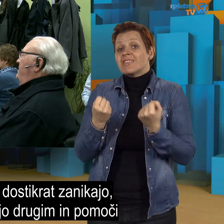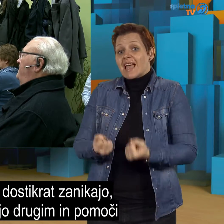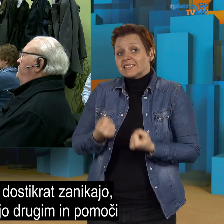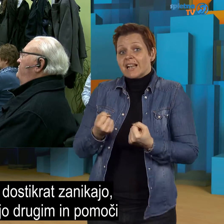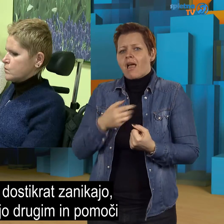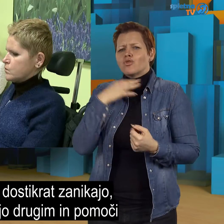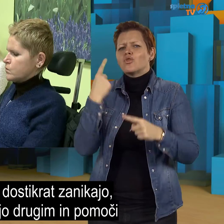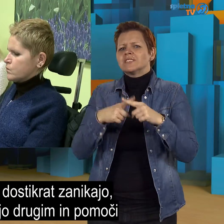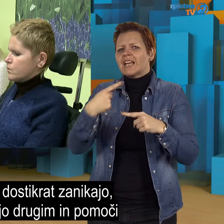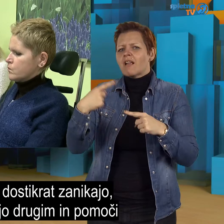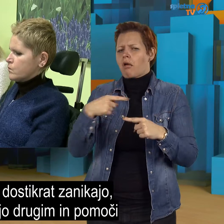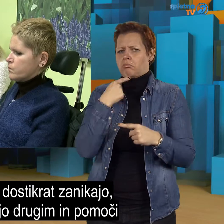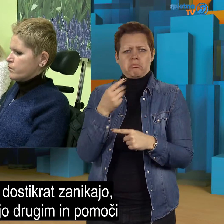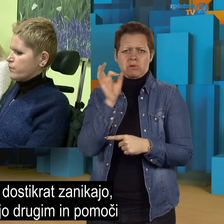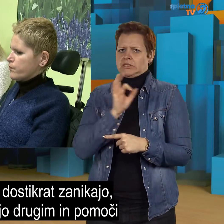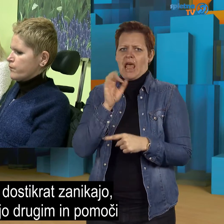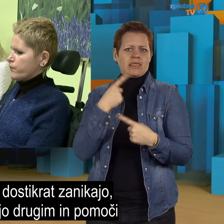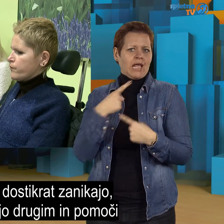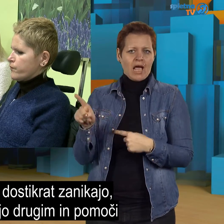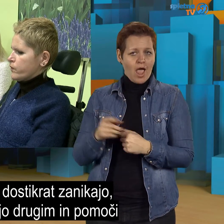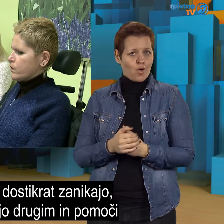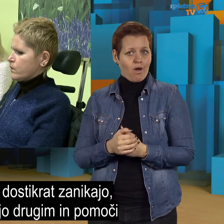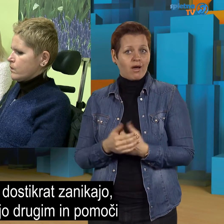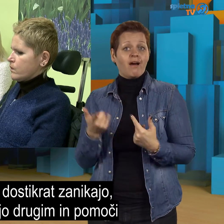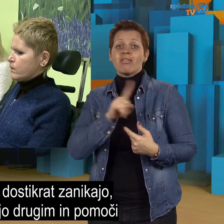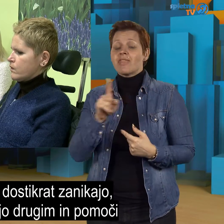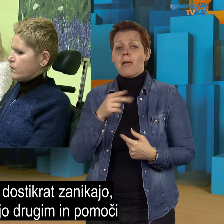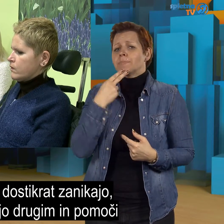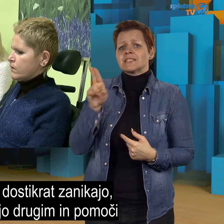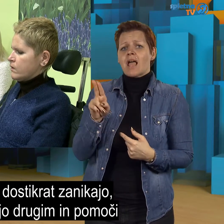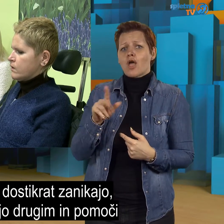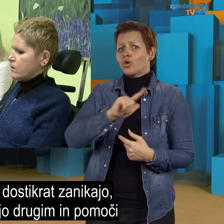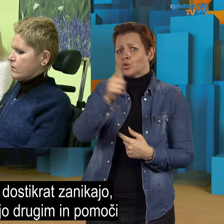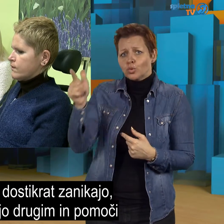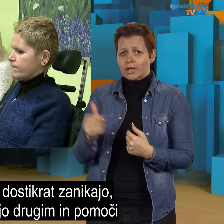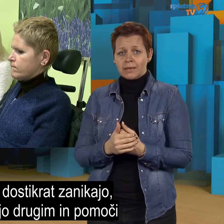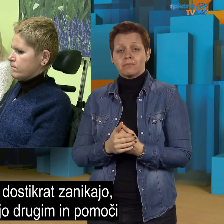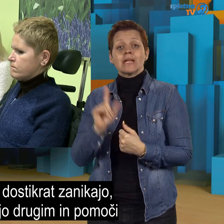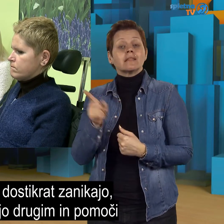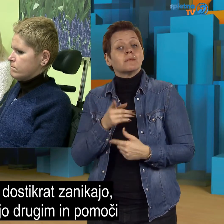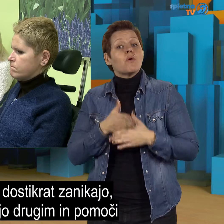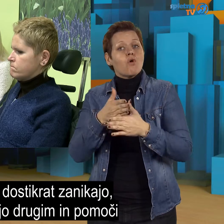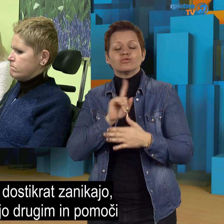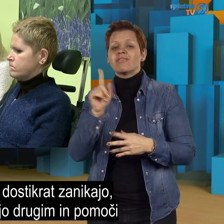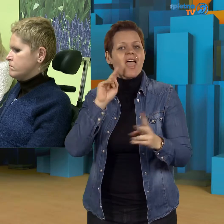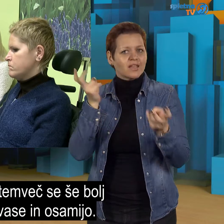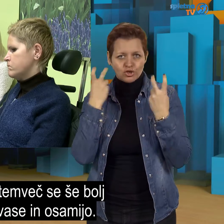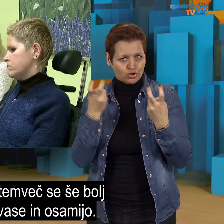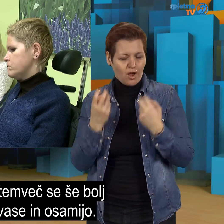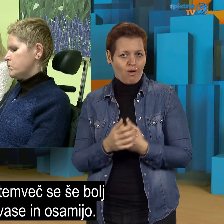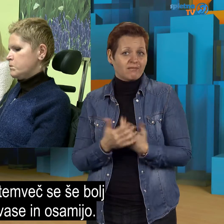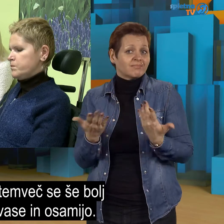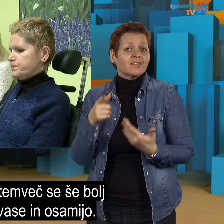Zato nasilje dostikrat zanikajo, ga ne priznajo drugim in pomoči ne iščejo, temveč se še bolj zapirajo vase in